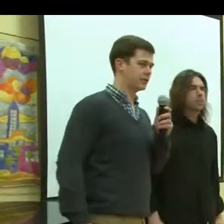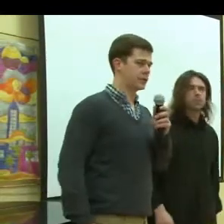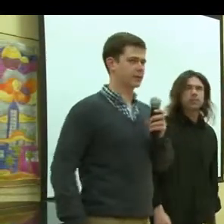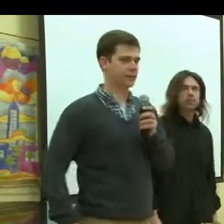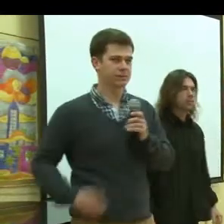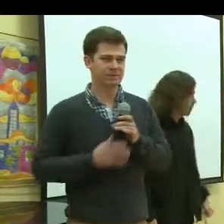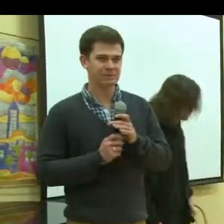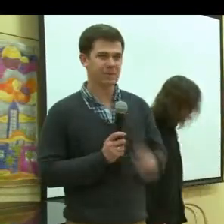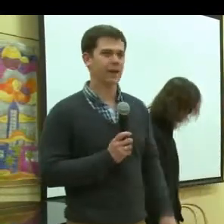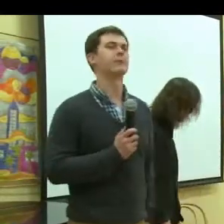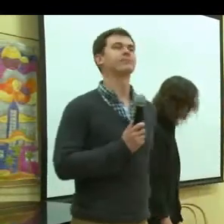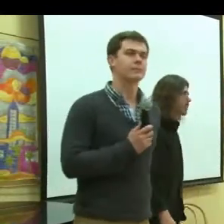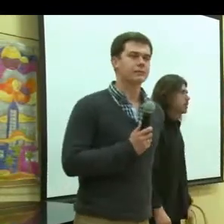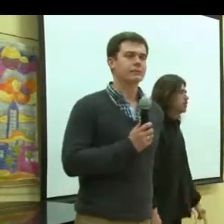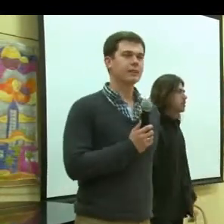Ale będzie w języku migowym.